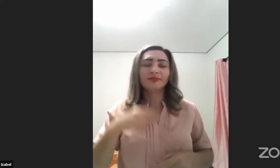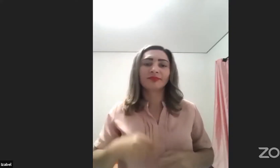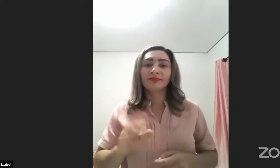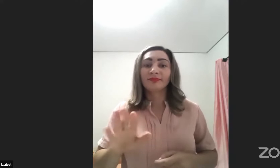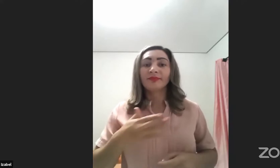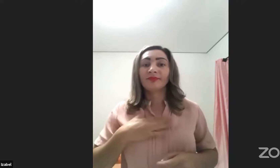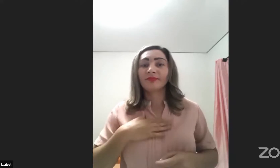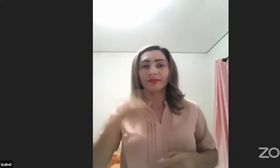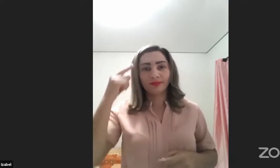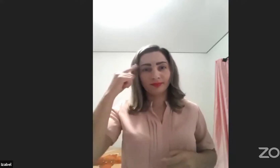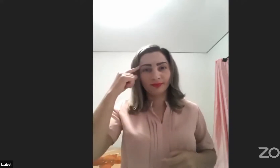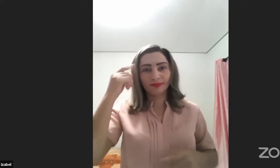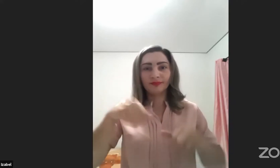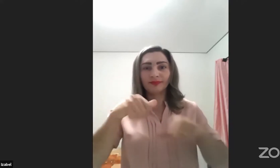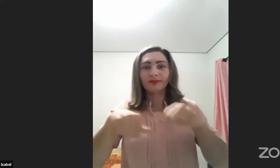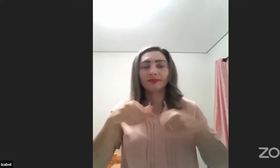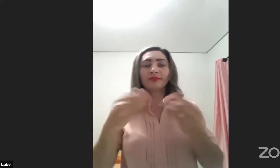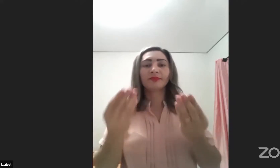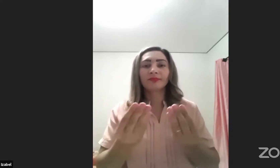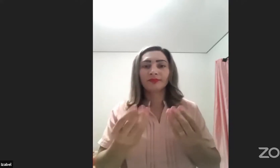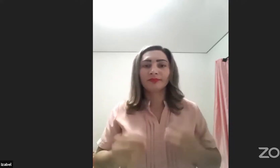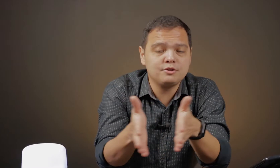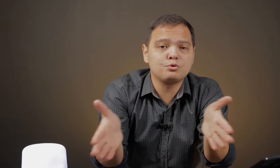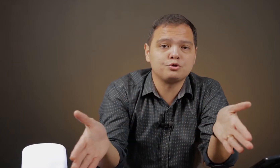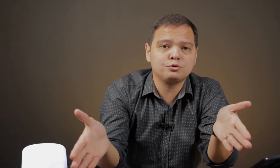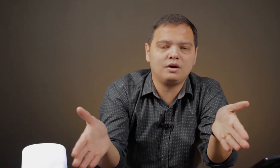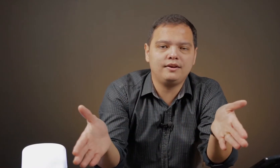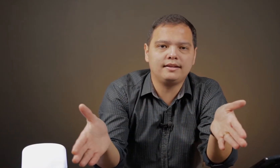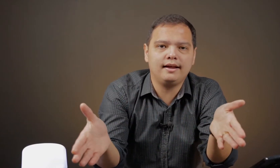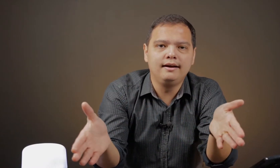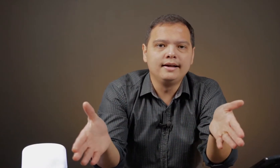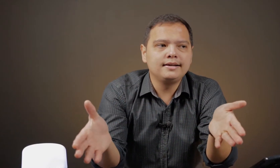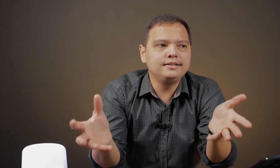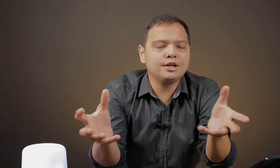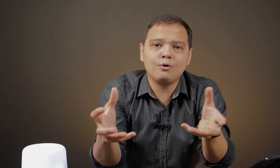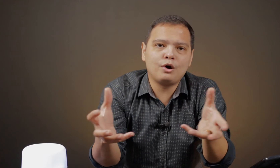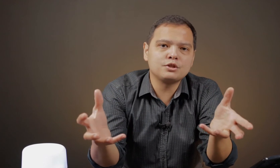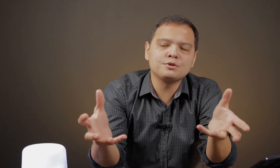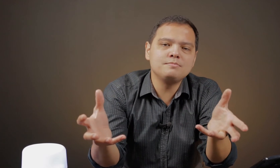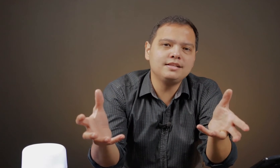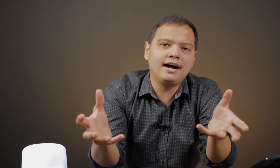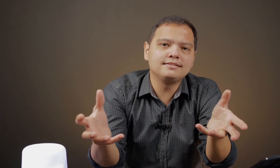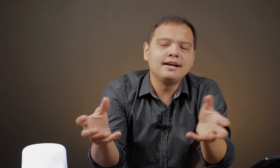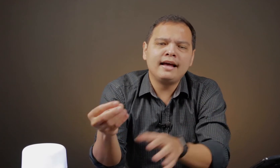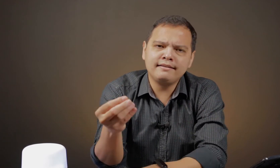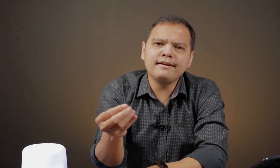língua de sinais, mas como a filha dela começou a fazer o curso, ela fez o curso junto com a filha dela e enxergou novas possibilidades. Ela entendeu